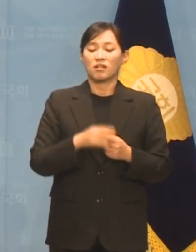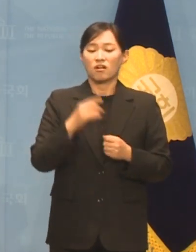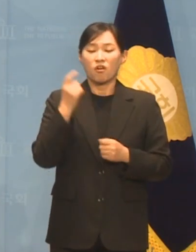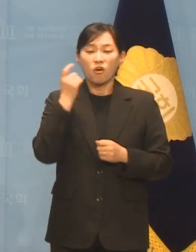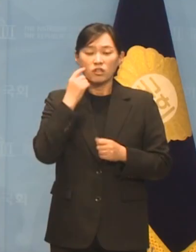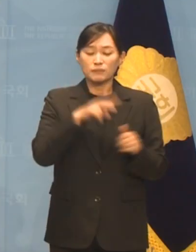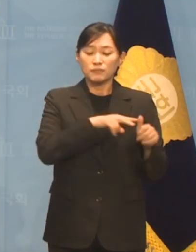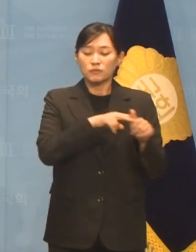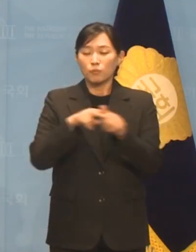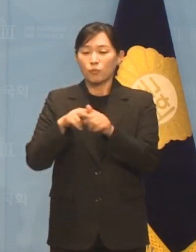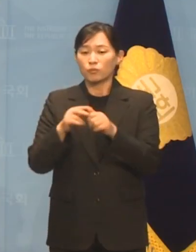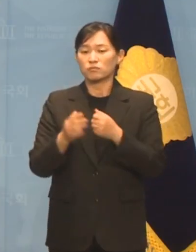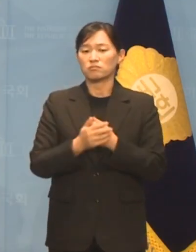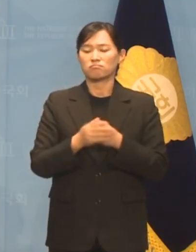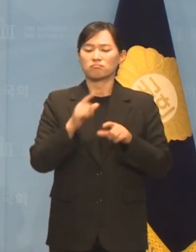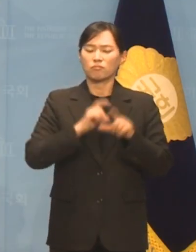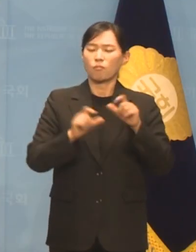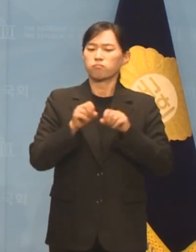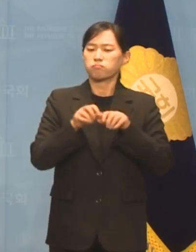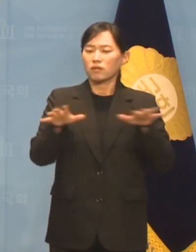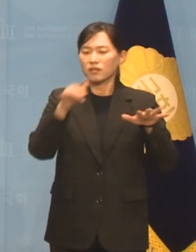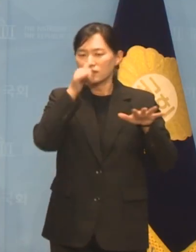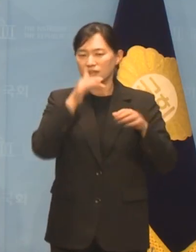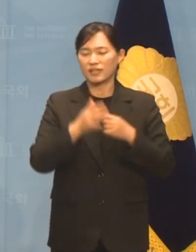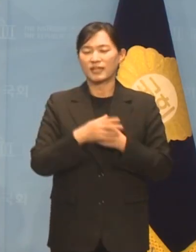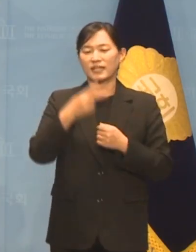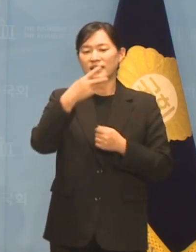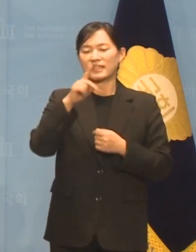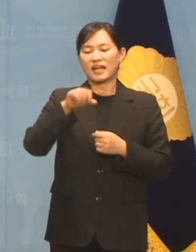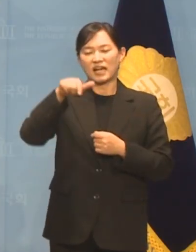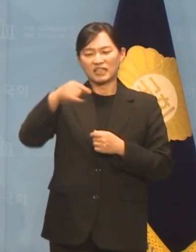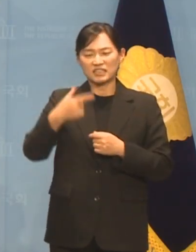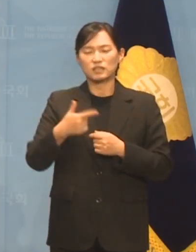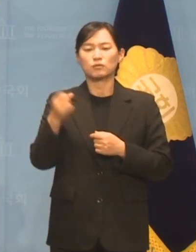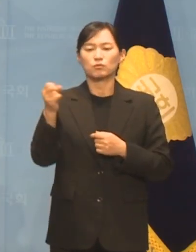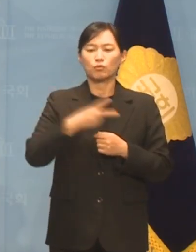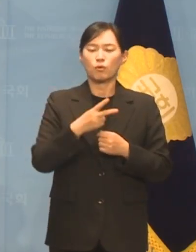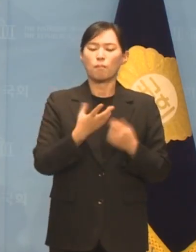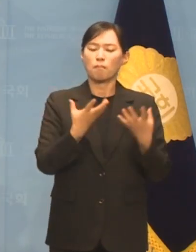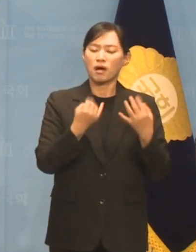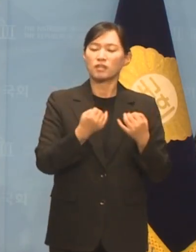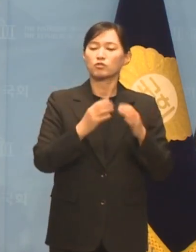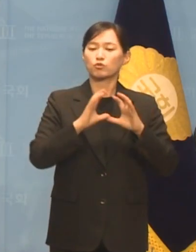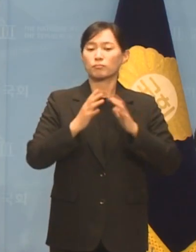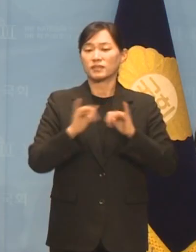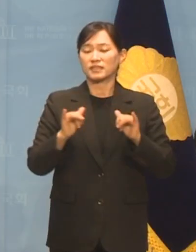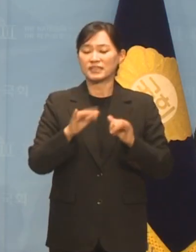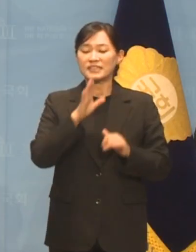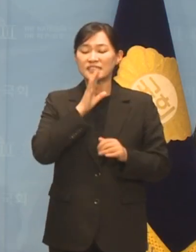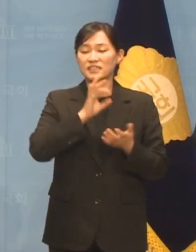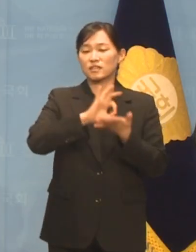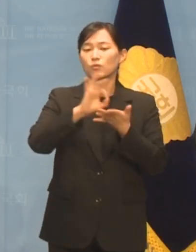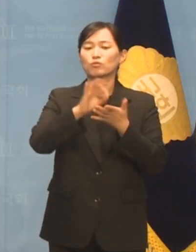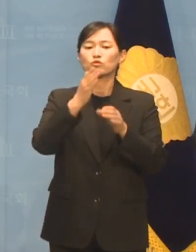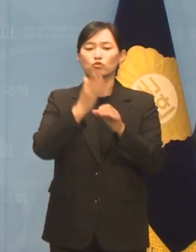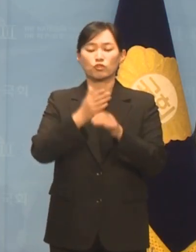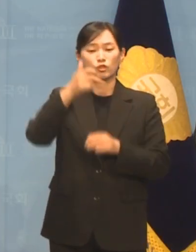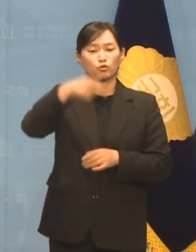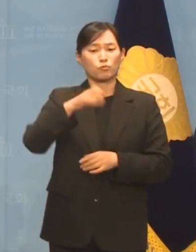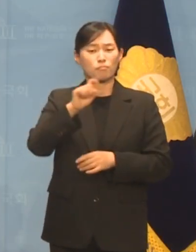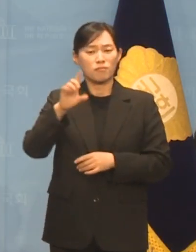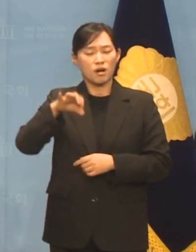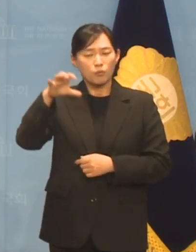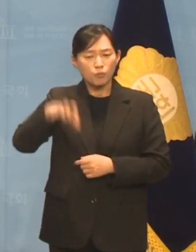상호 플랫폼에서도 확산되었는데 당근마켓에 이어 많은 국민들이 실생활에서 사용하고 있는